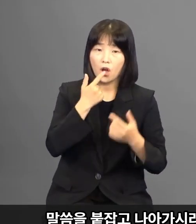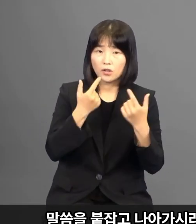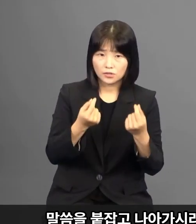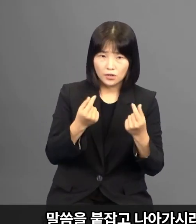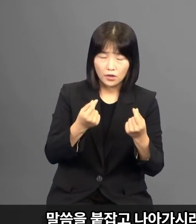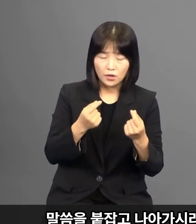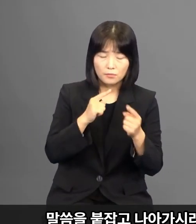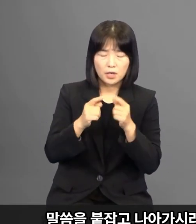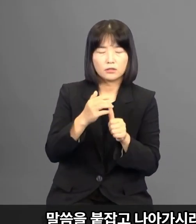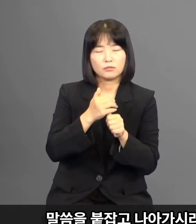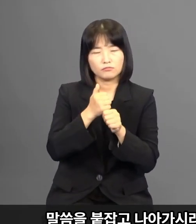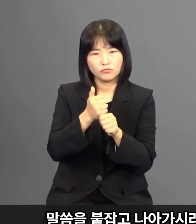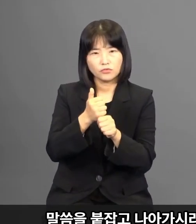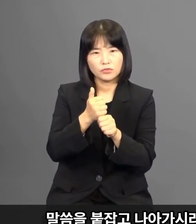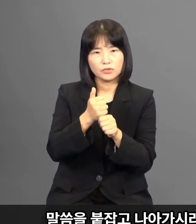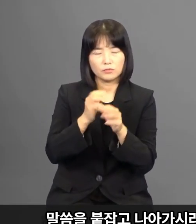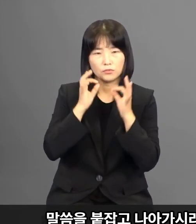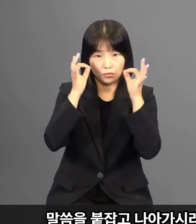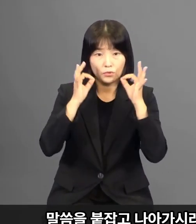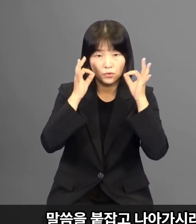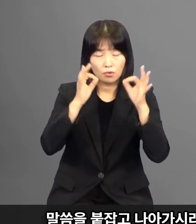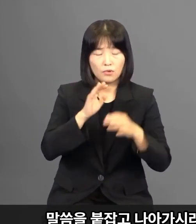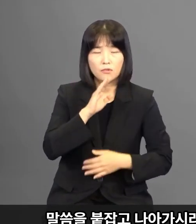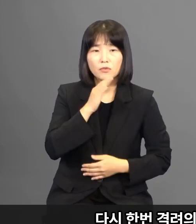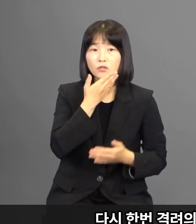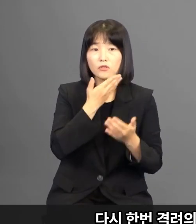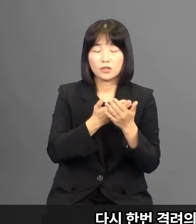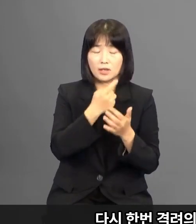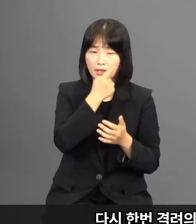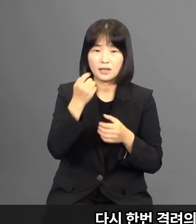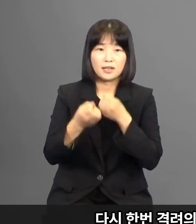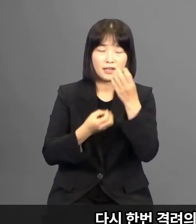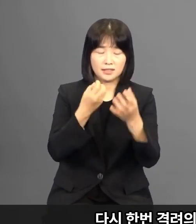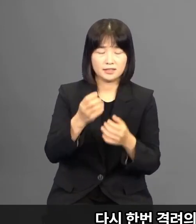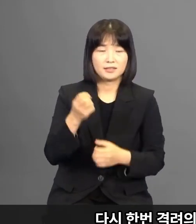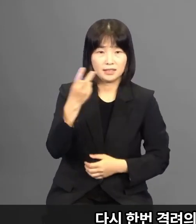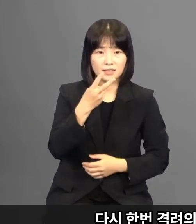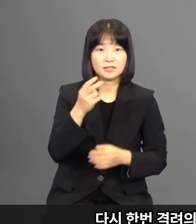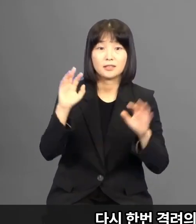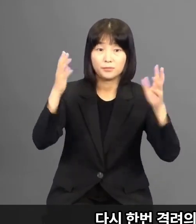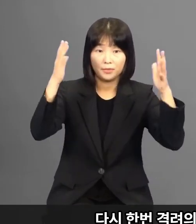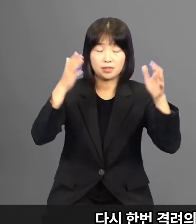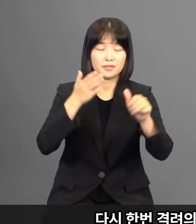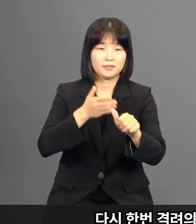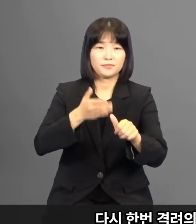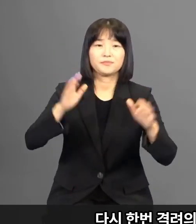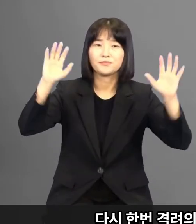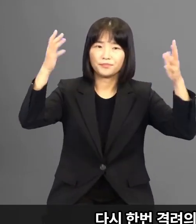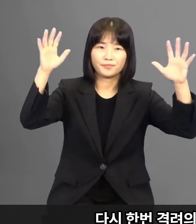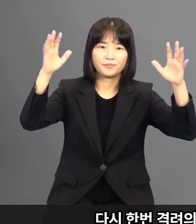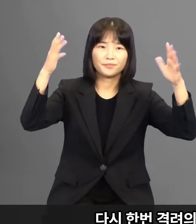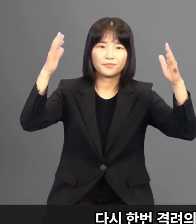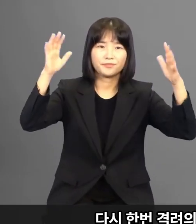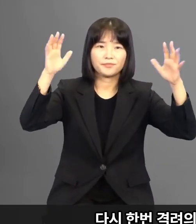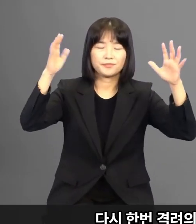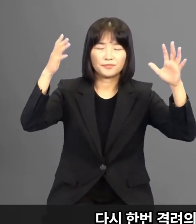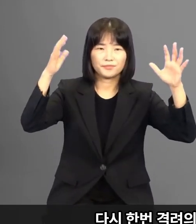붙잡고 나아가시라고 했는데 귀한 간증 전해주셨습니다. 다시 한번 격려의 박수 해드리도록 하겠습니다.